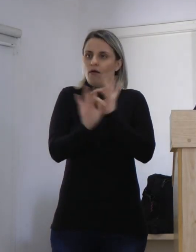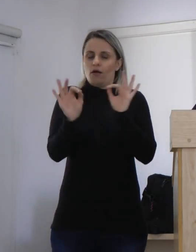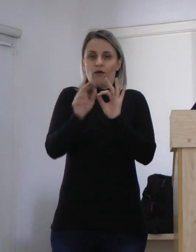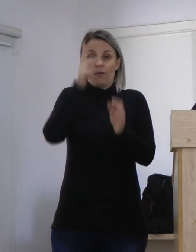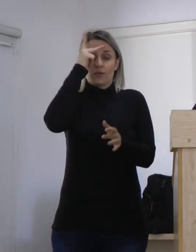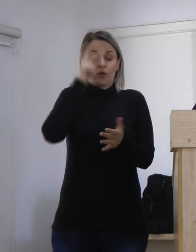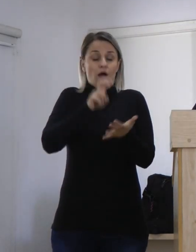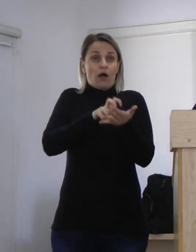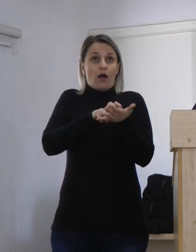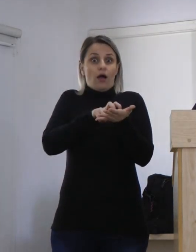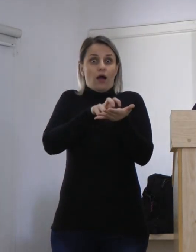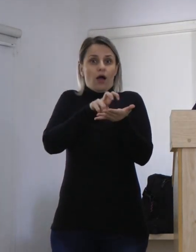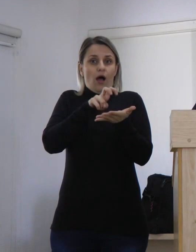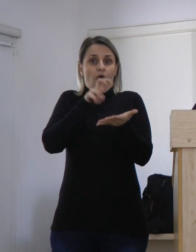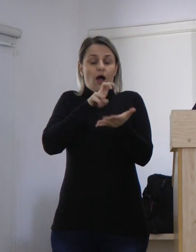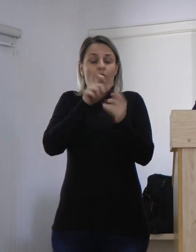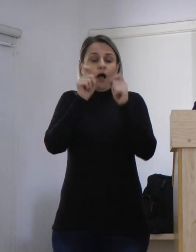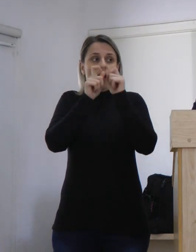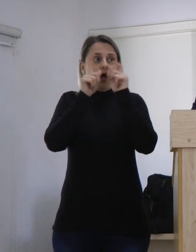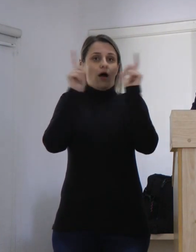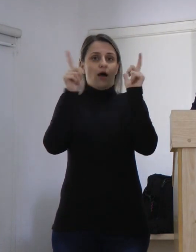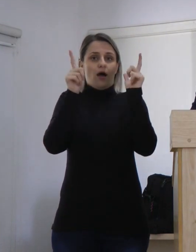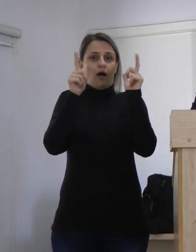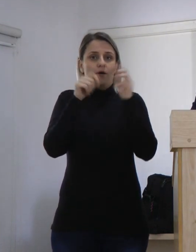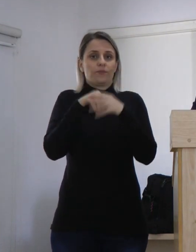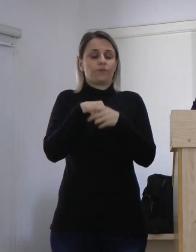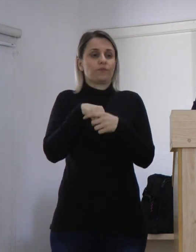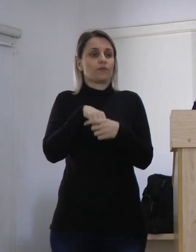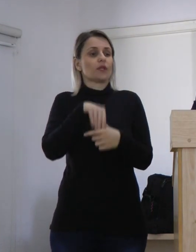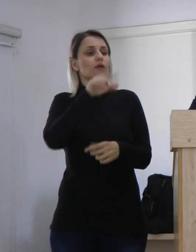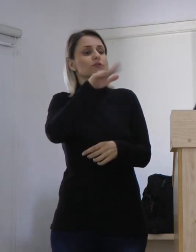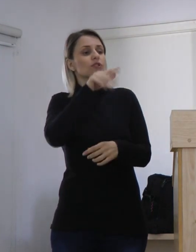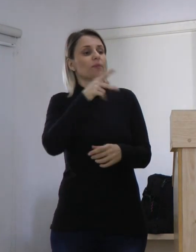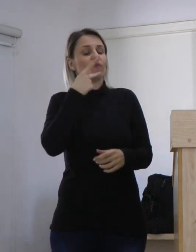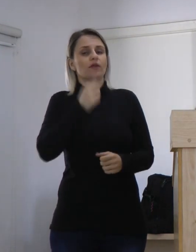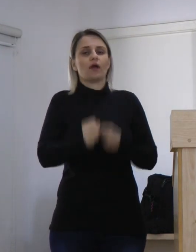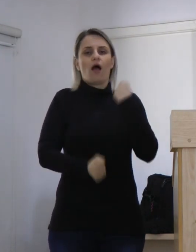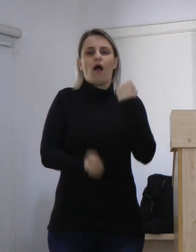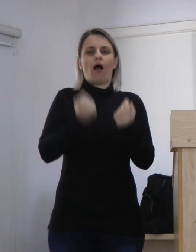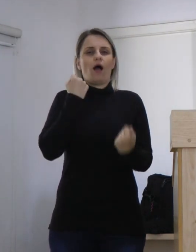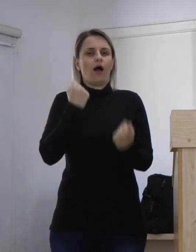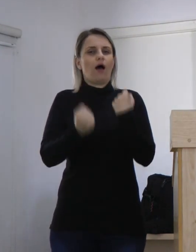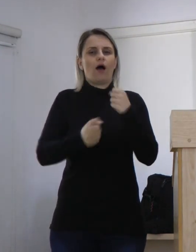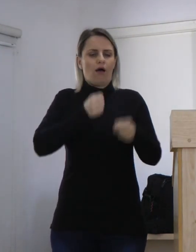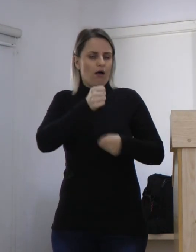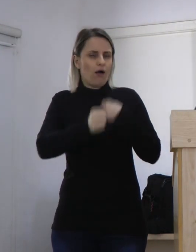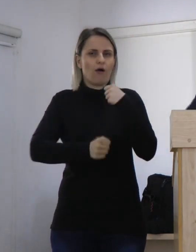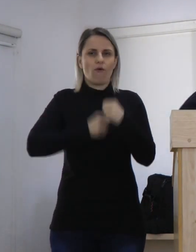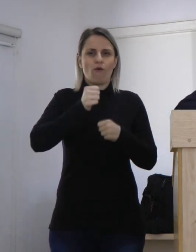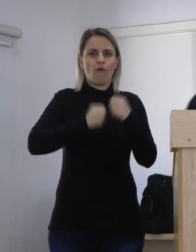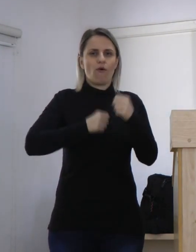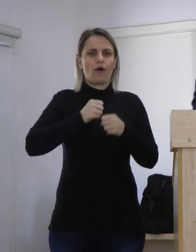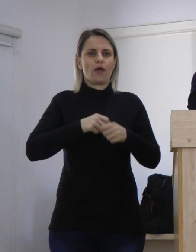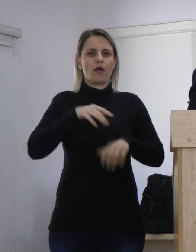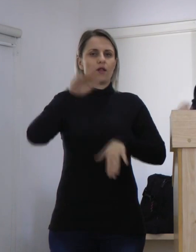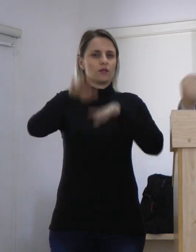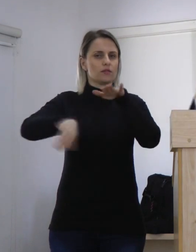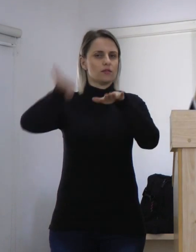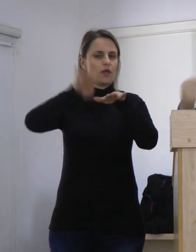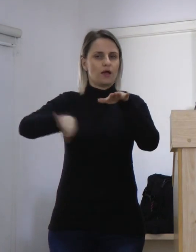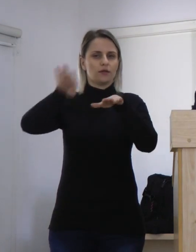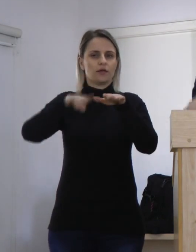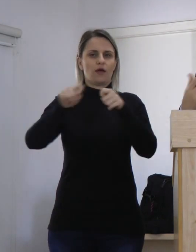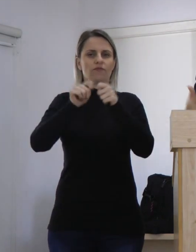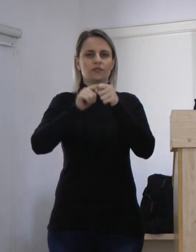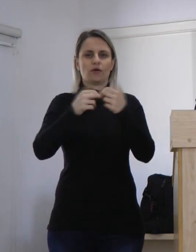bem cedinho. Senhor Nazareno, vamos malhar. Aí bota a gente para correr, bota a gente para nadar,